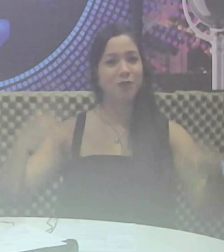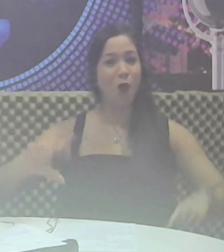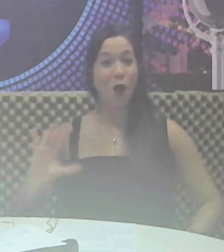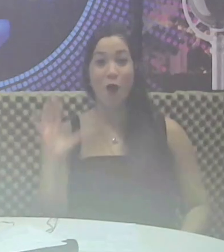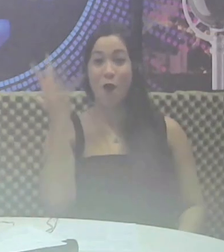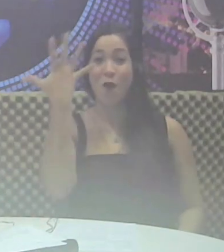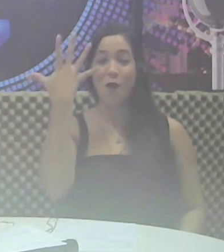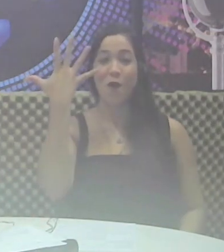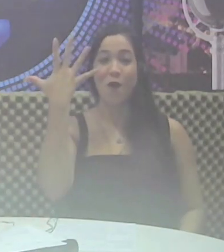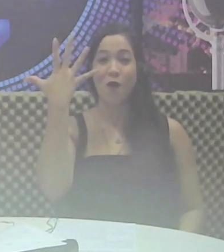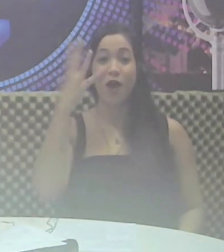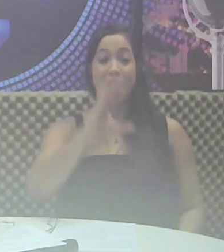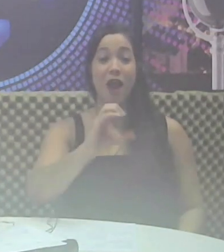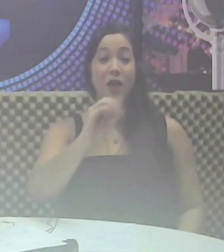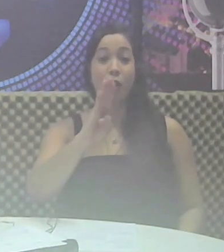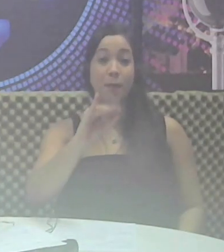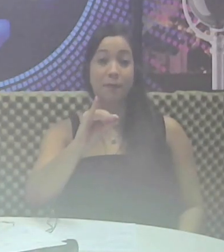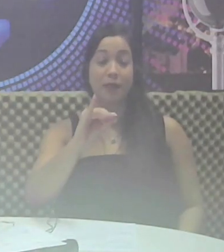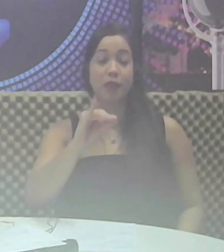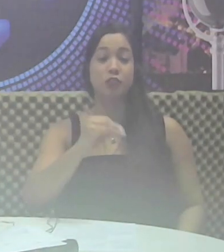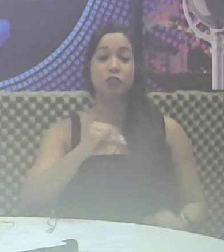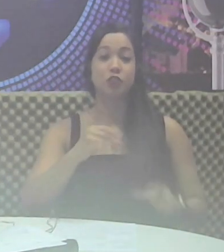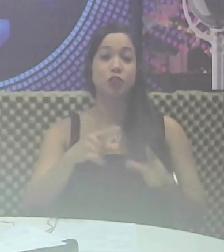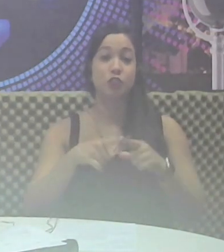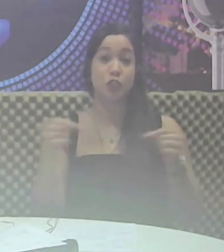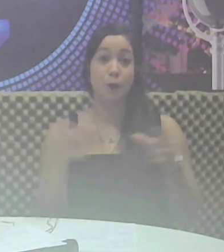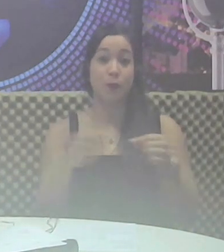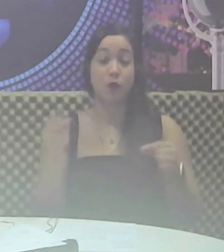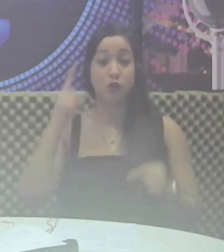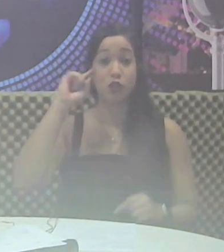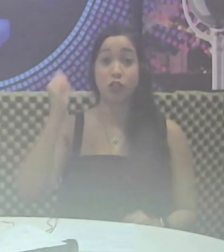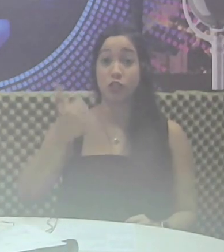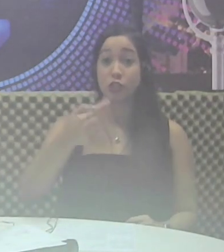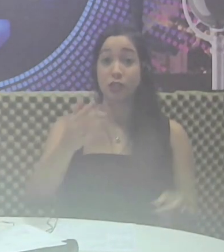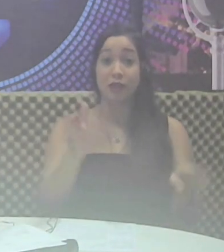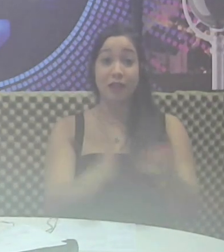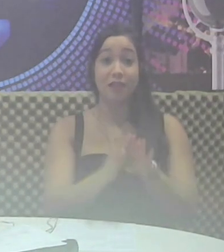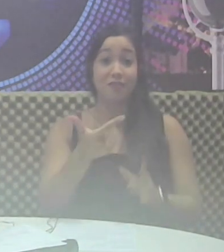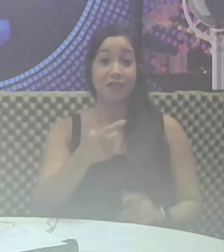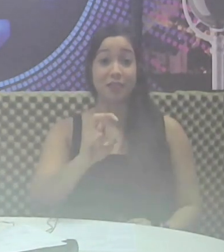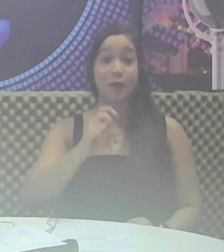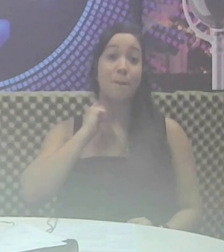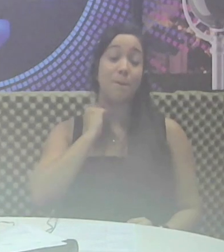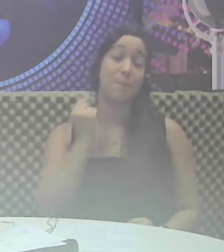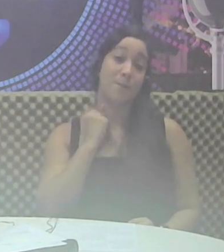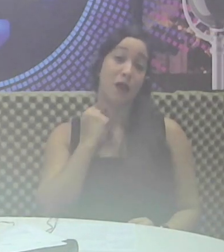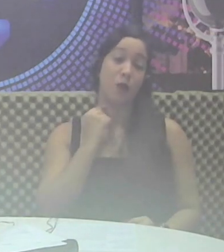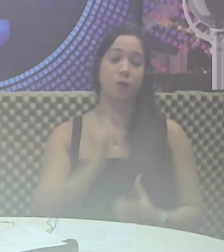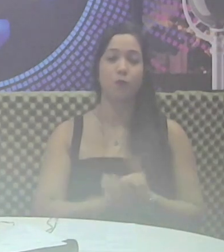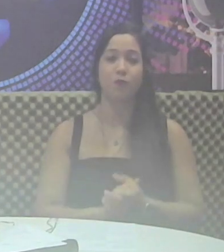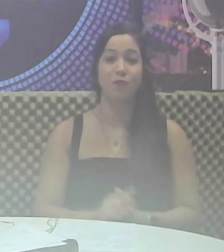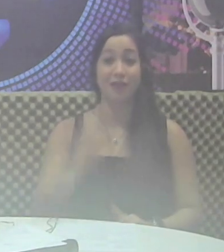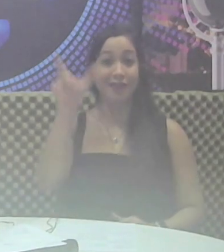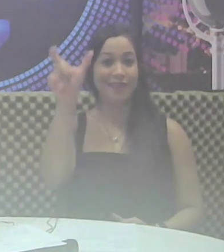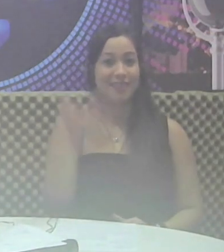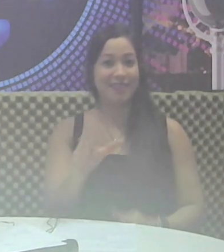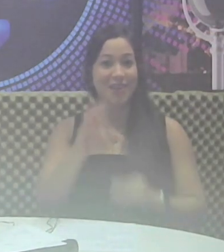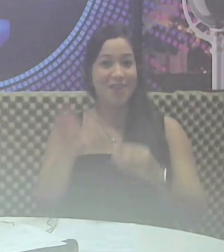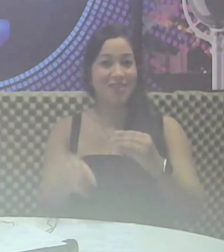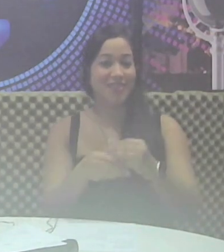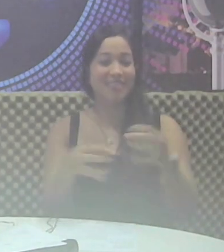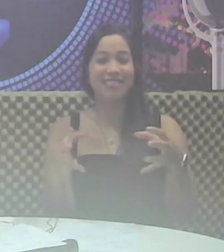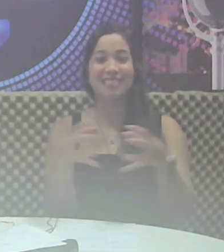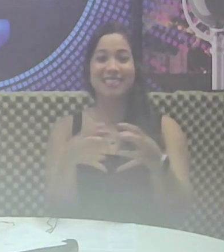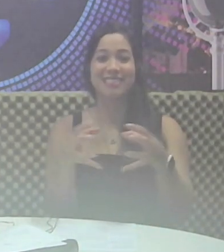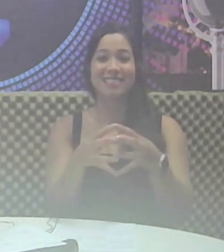realizada em Kobe, no Japão, entre os dias 17 e 25 de maio. Rodrigo Parreira integra a equipe formada